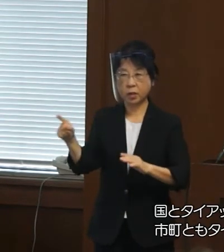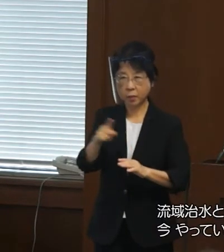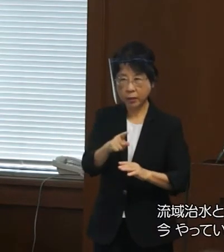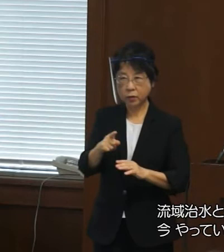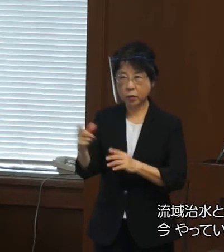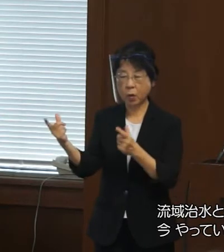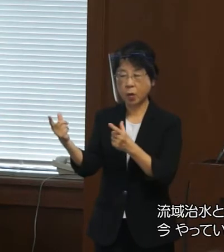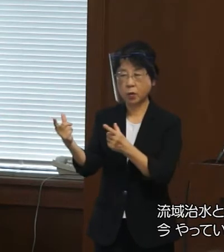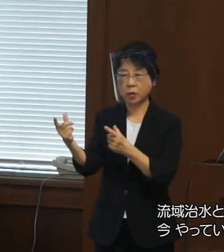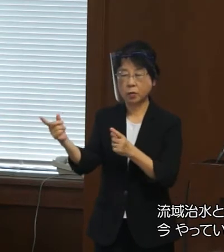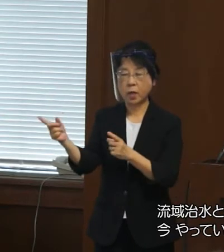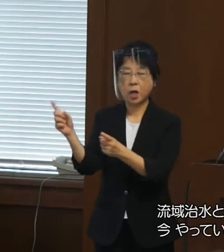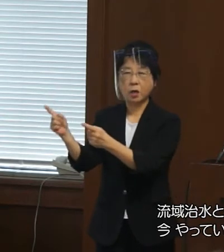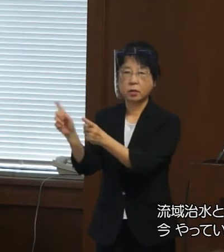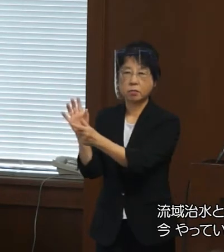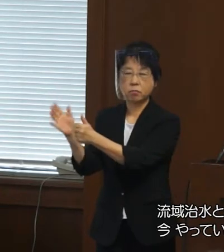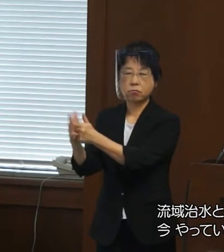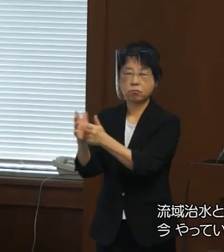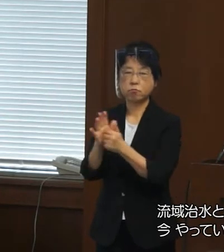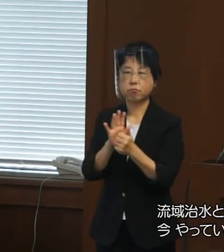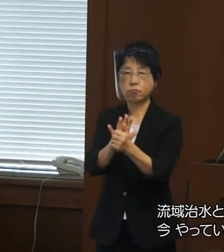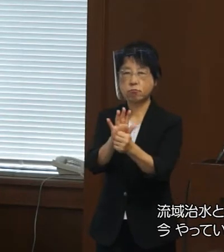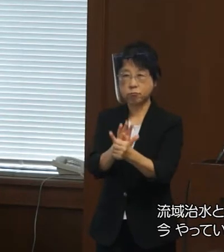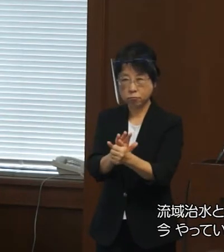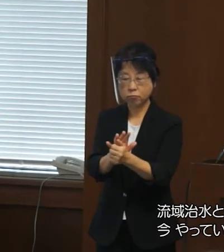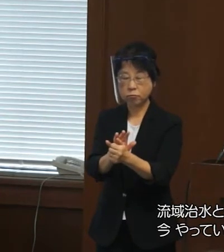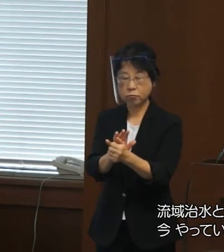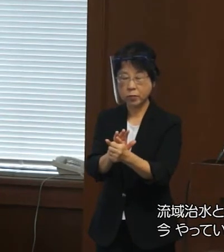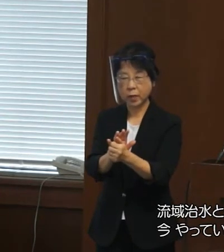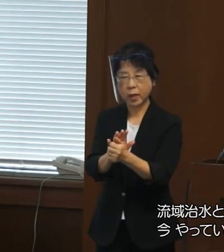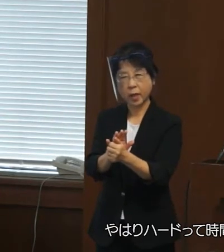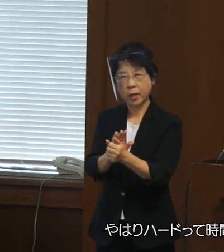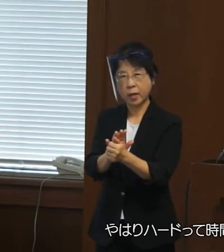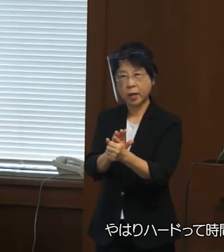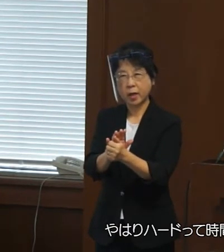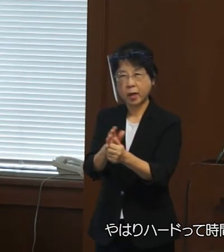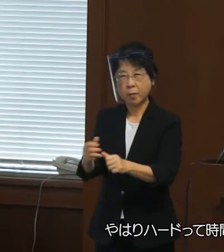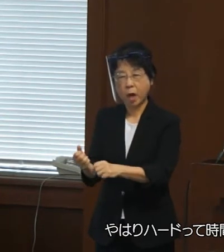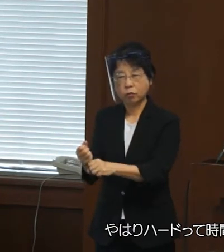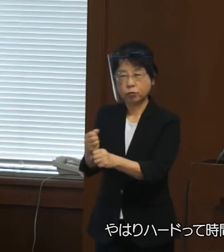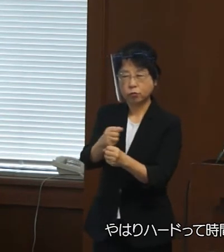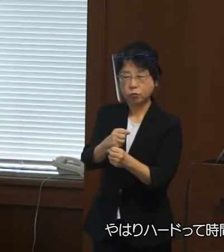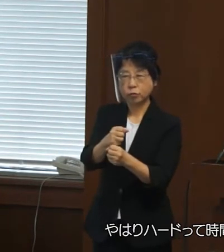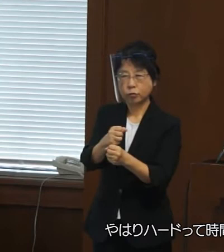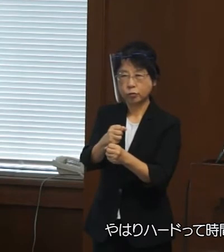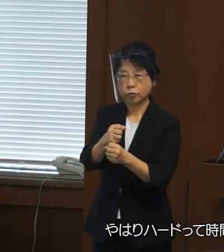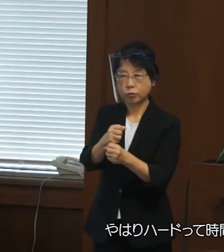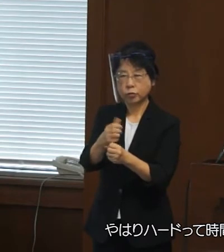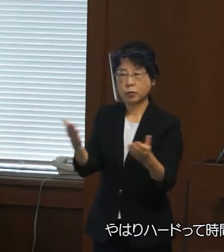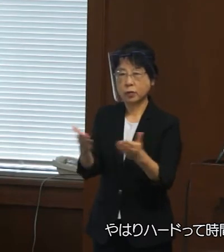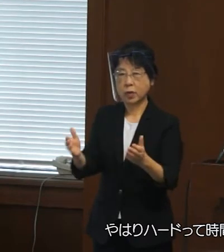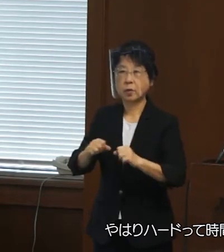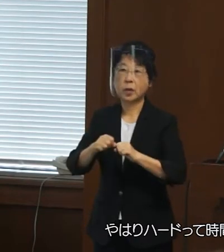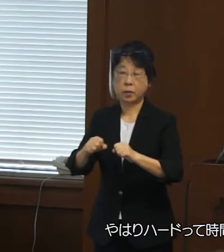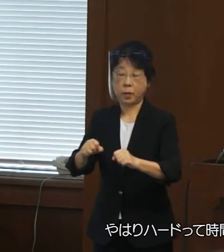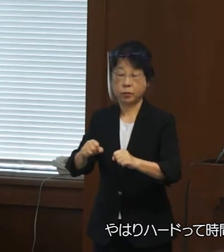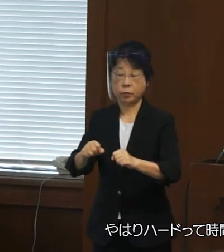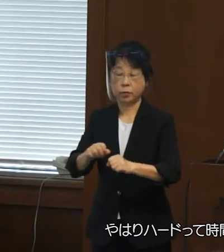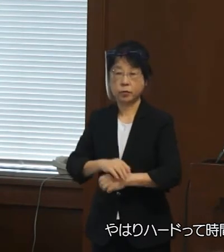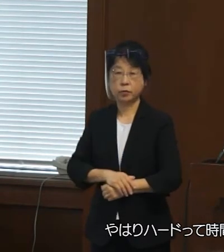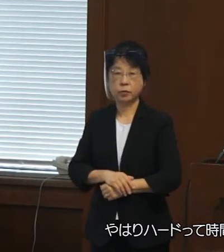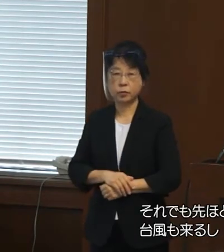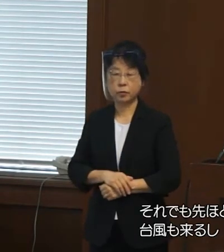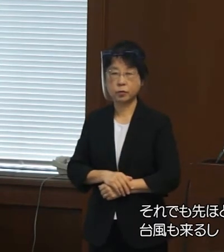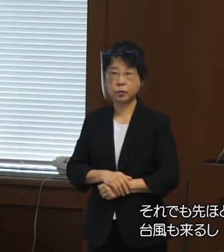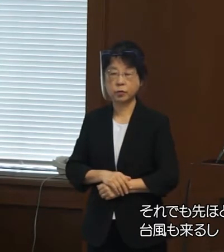ながら流域治水という考え方で今やってるんだけれども、やはりあのハードってやっぱ時間かかるじゃ